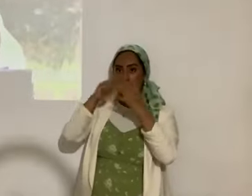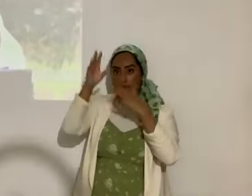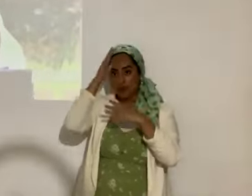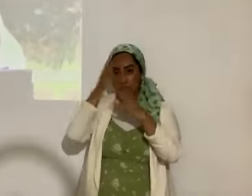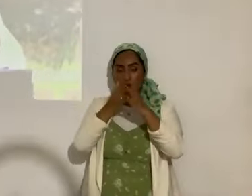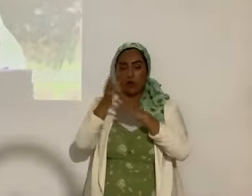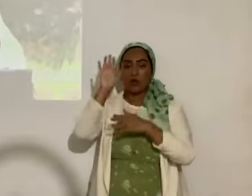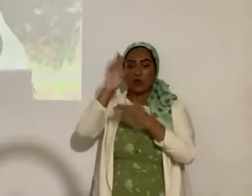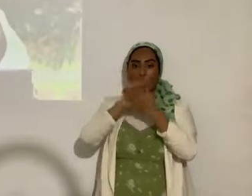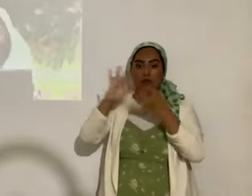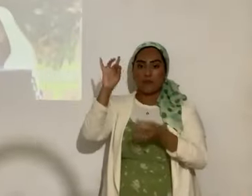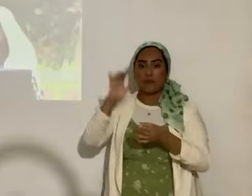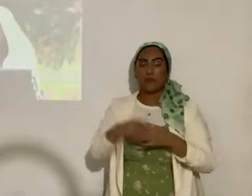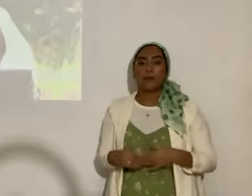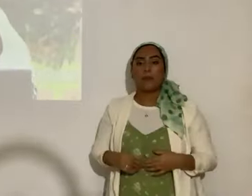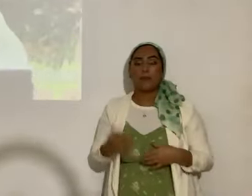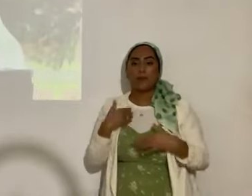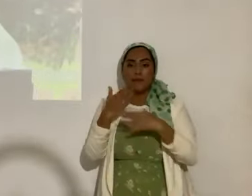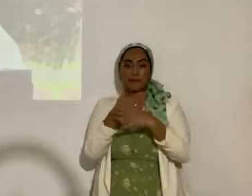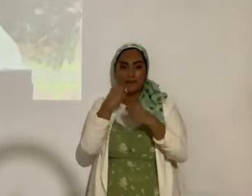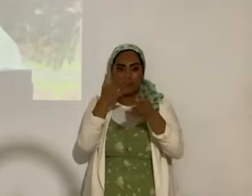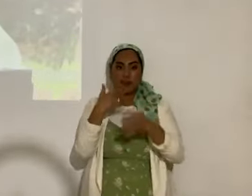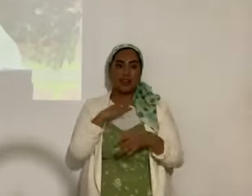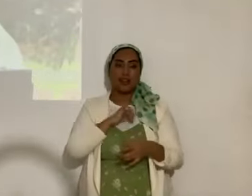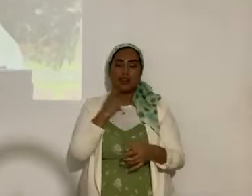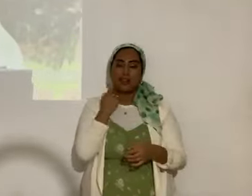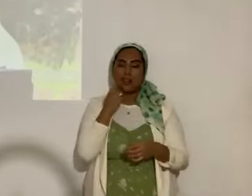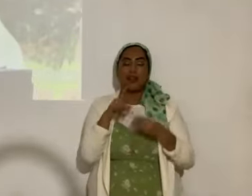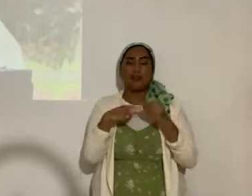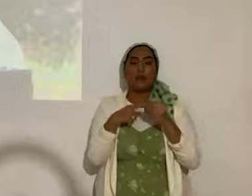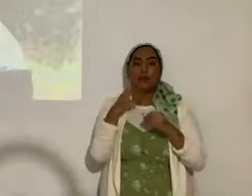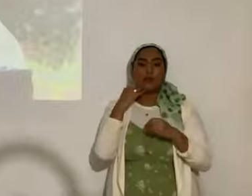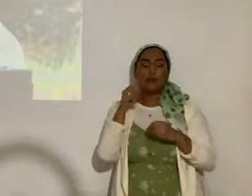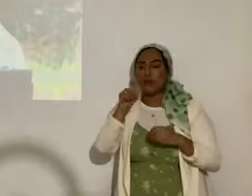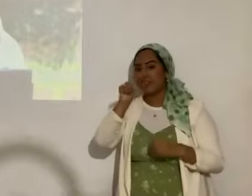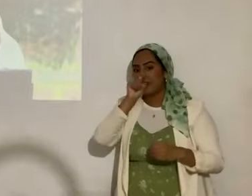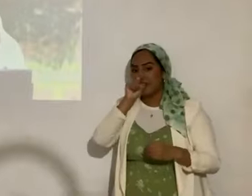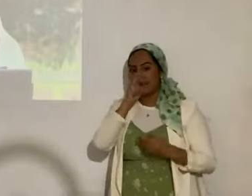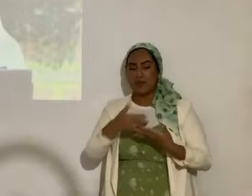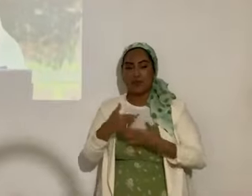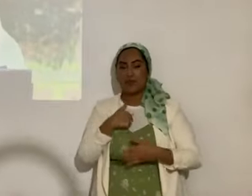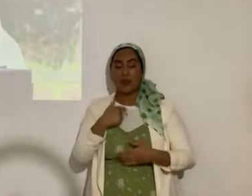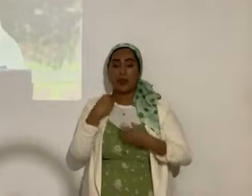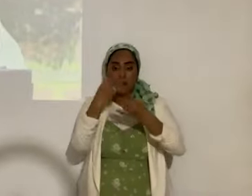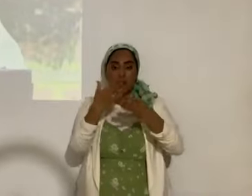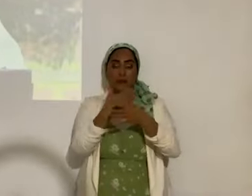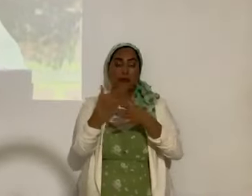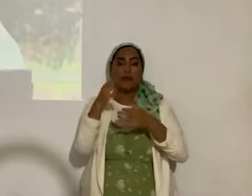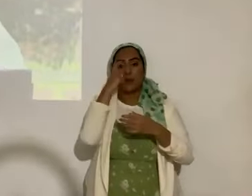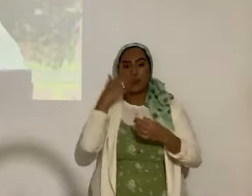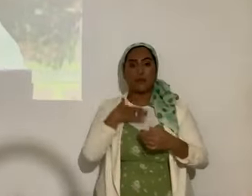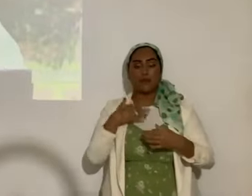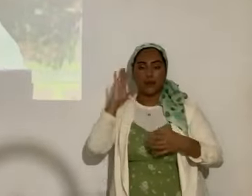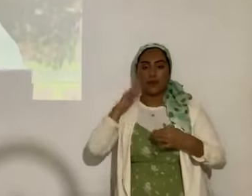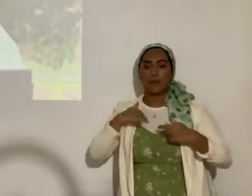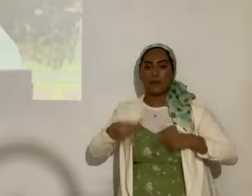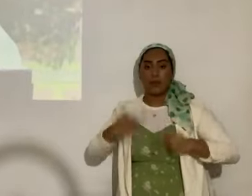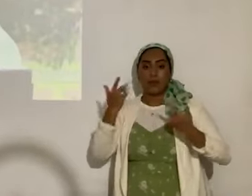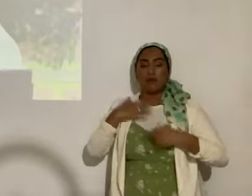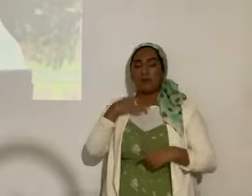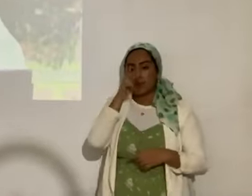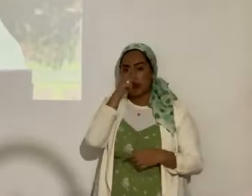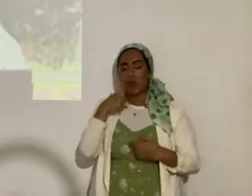del bendito rojacoles les comentaba Yo hace rato de la experiencia del Aguilillo Bueno realmente Se los comparto hermanos y hermanas Porque yo así lo viví de